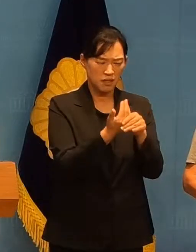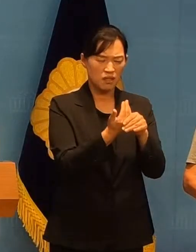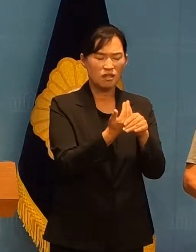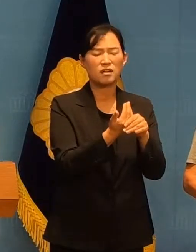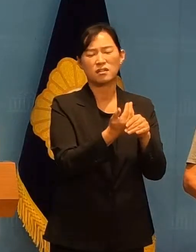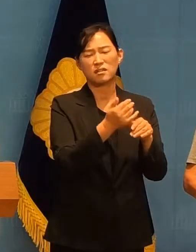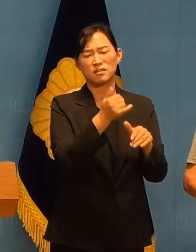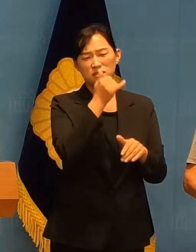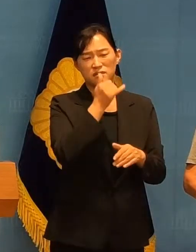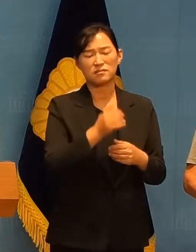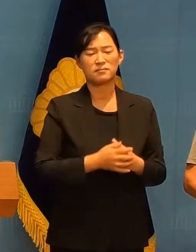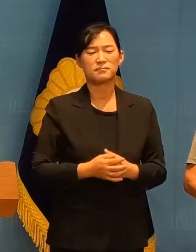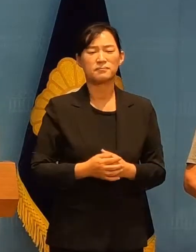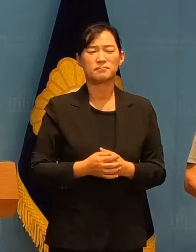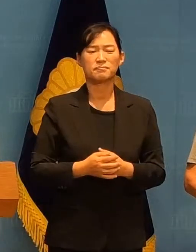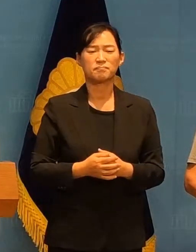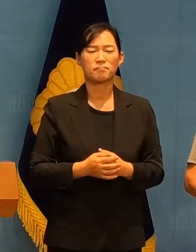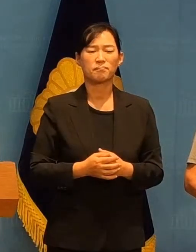있습니다.